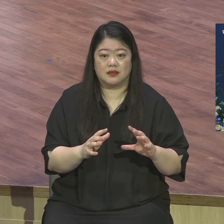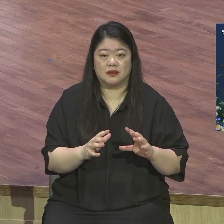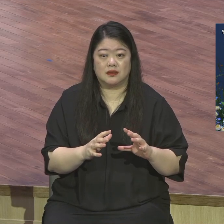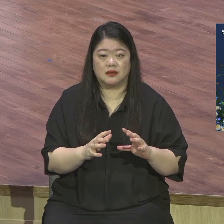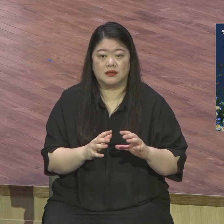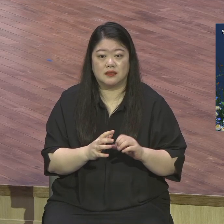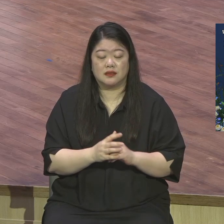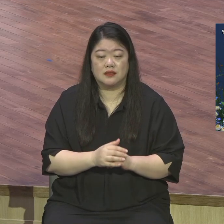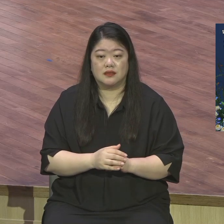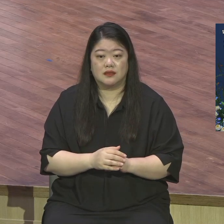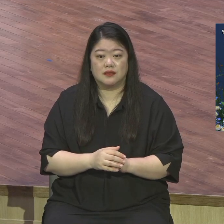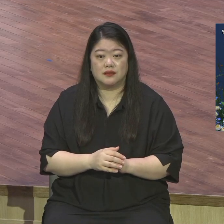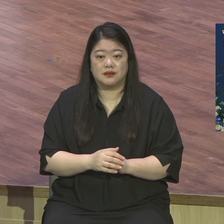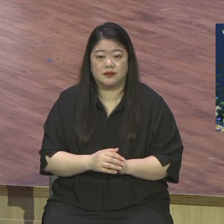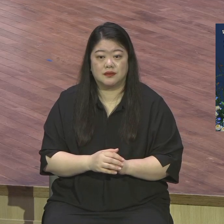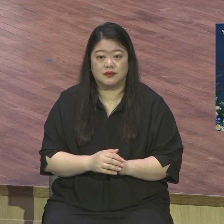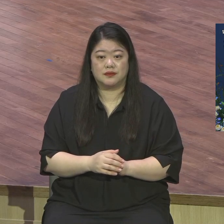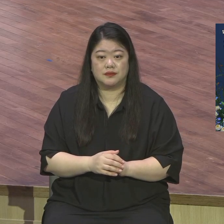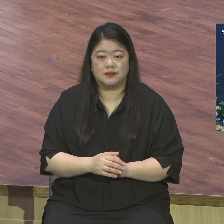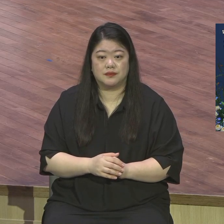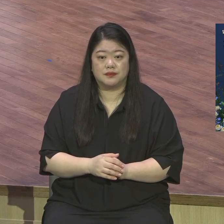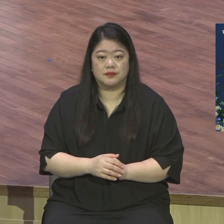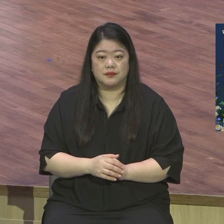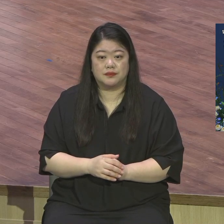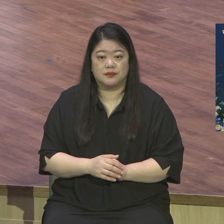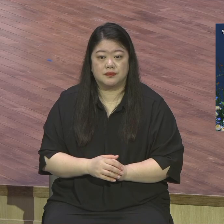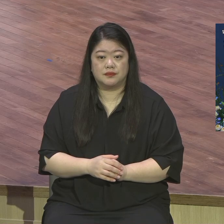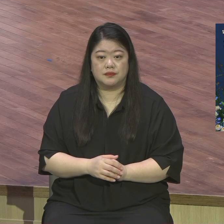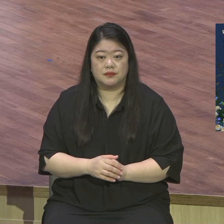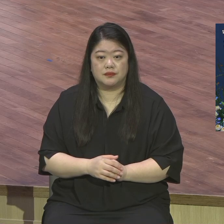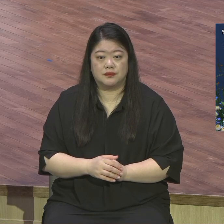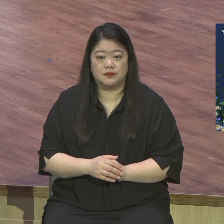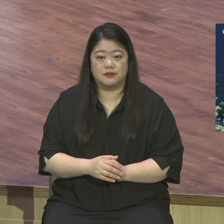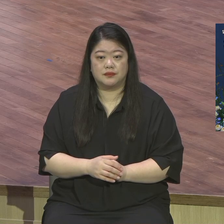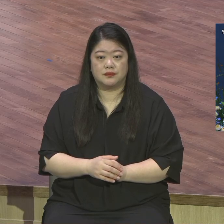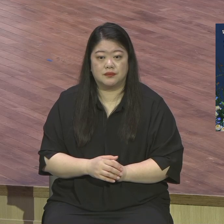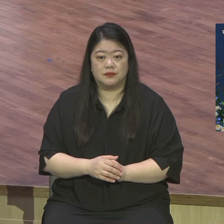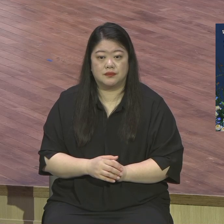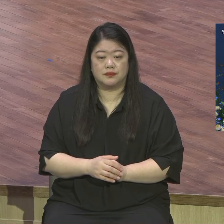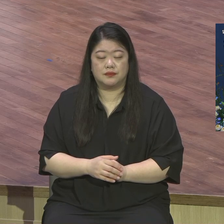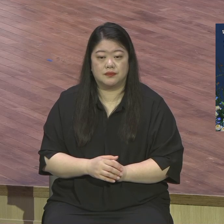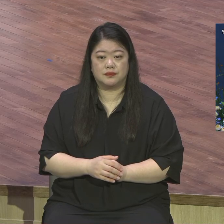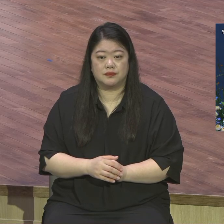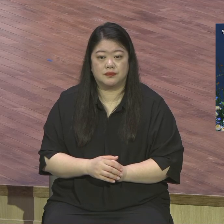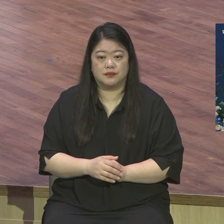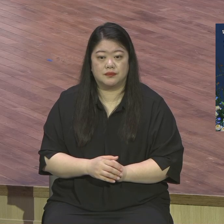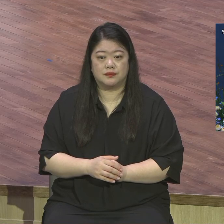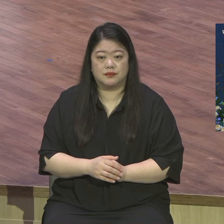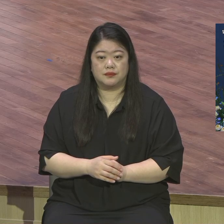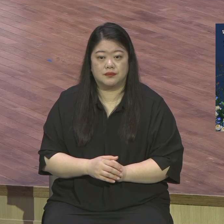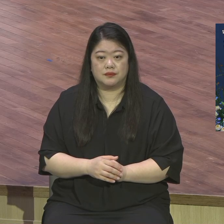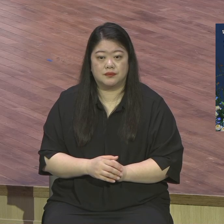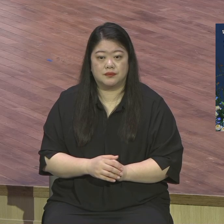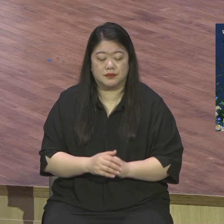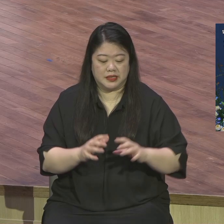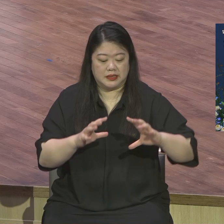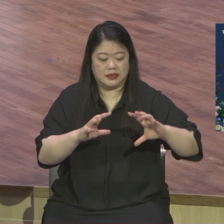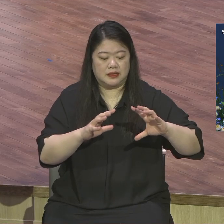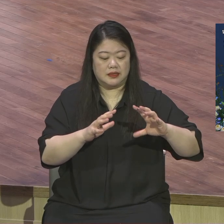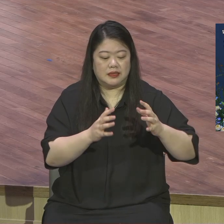유족들이 보여주고 시신을 이렇게 간에 넣기 전에 다 이렇게 하잖아요